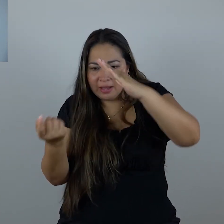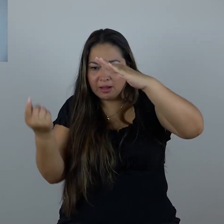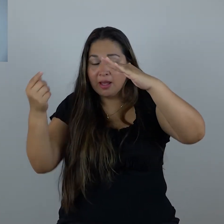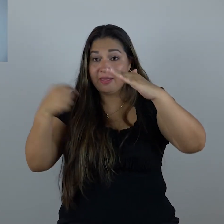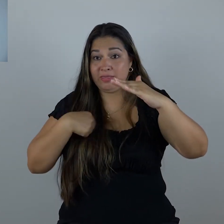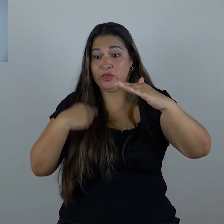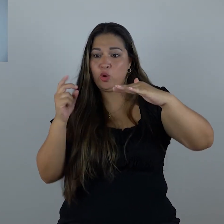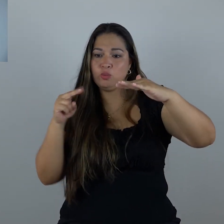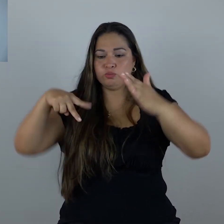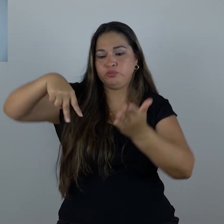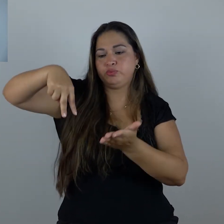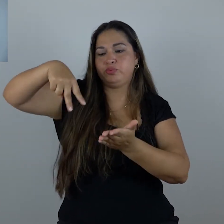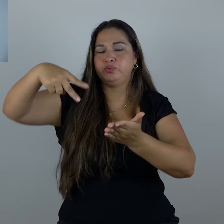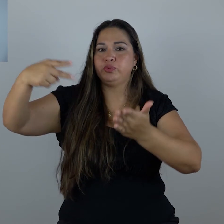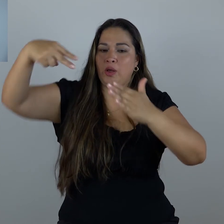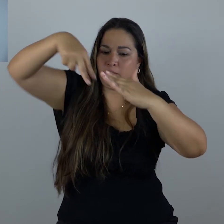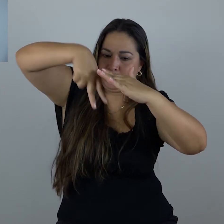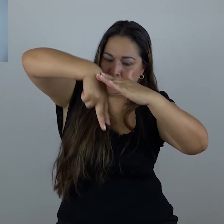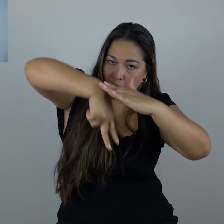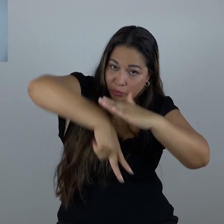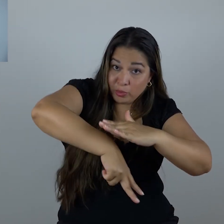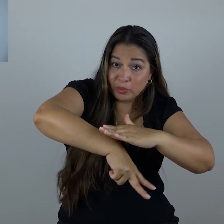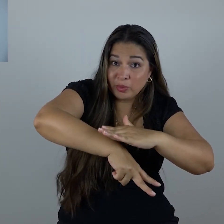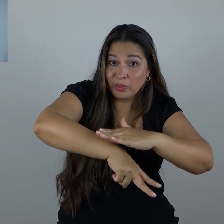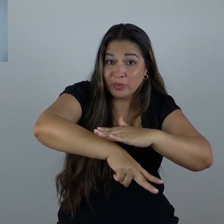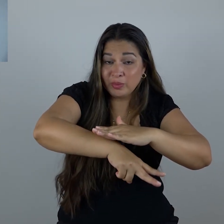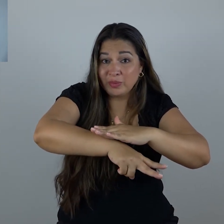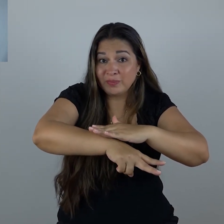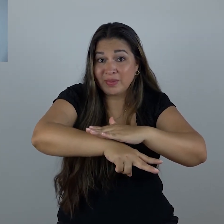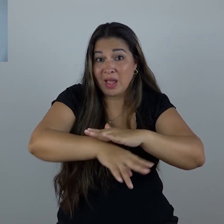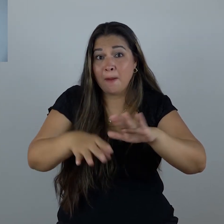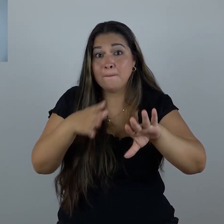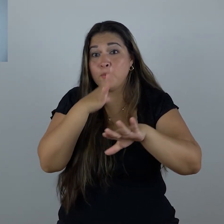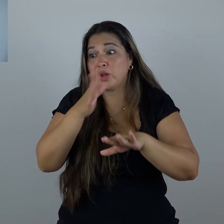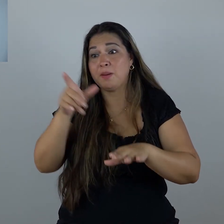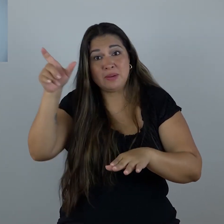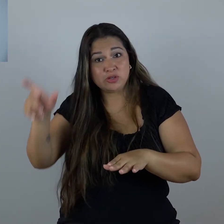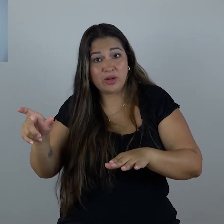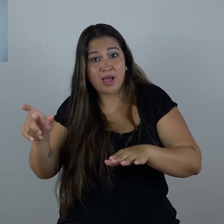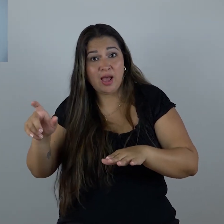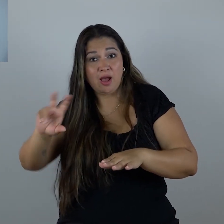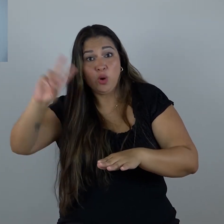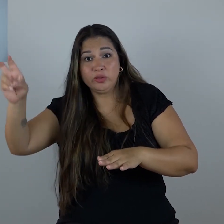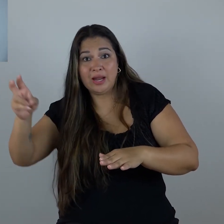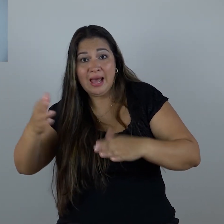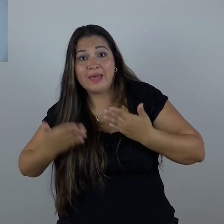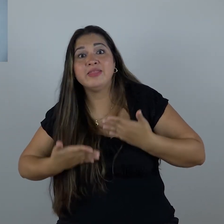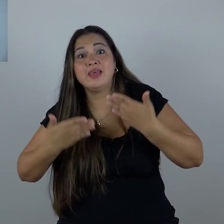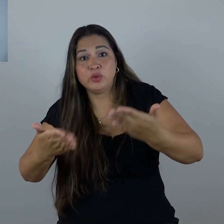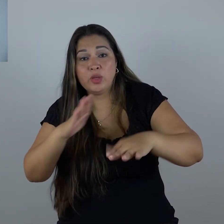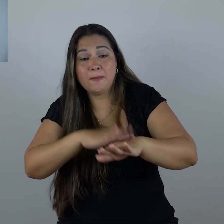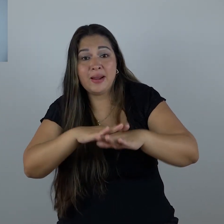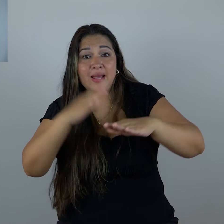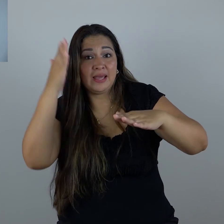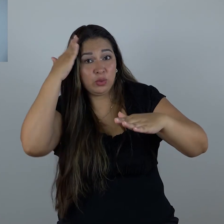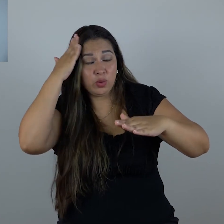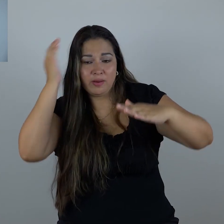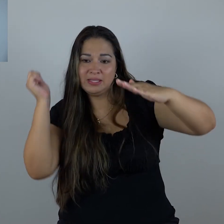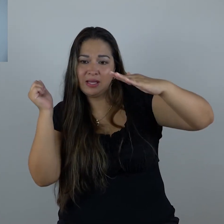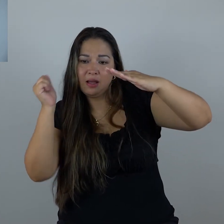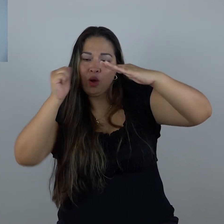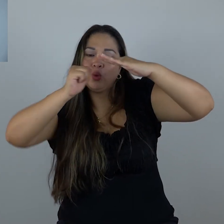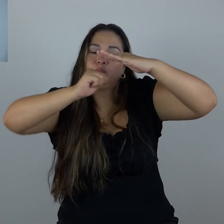muero cuando me meto en las aguas, cuando la persona que me está bautizando me empuja hacia las aguas. Lo que estoy diciendo de una manera